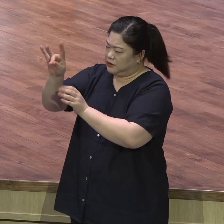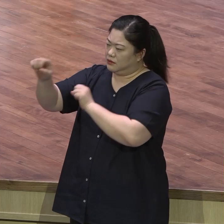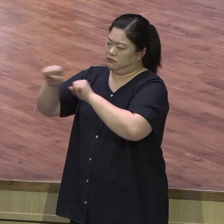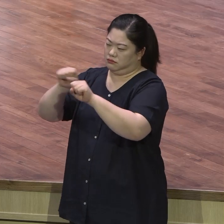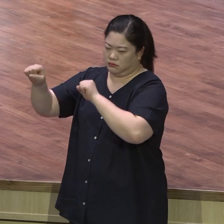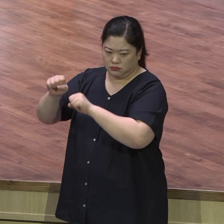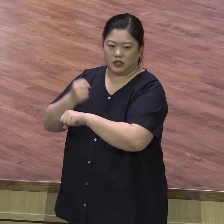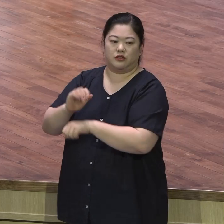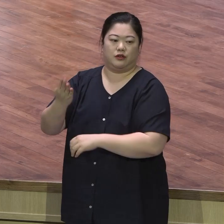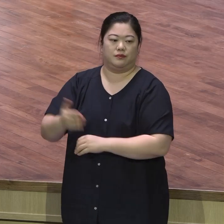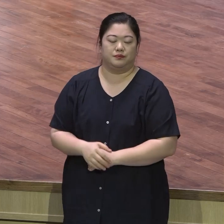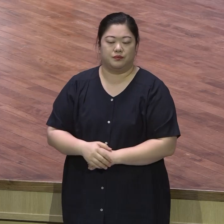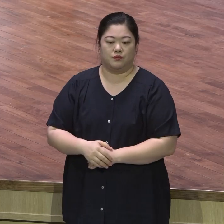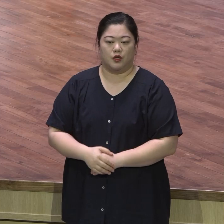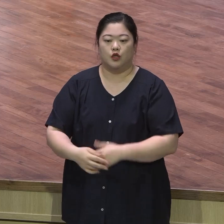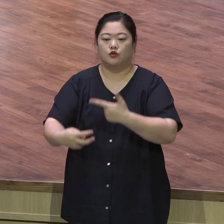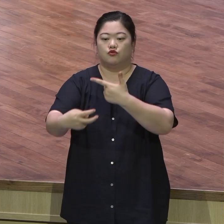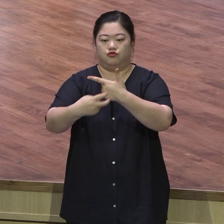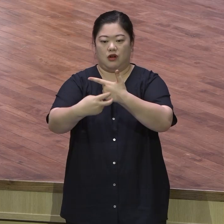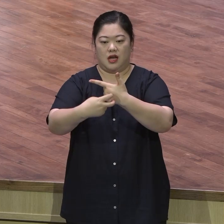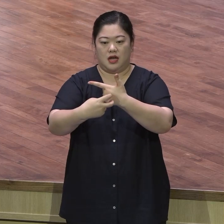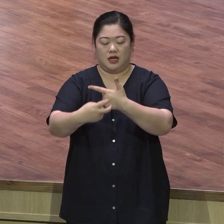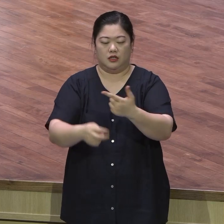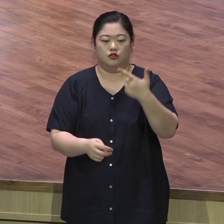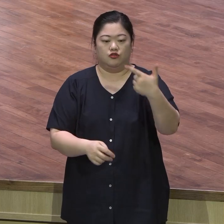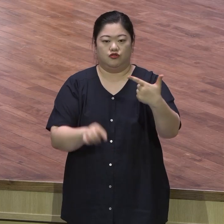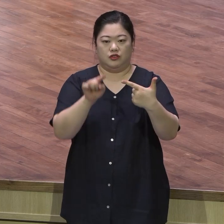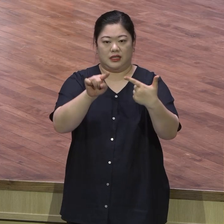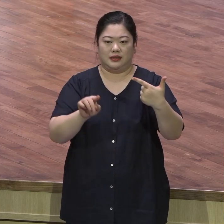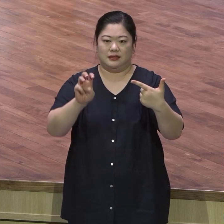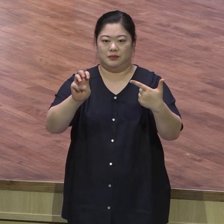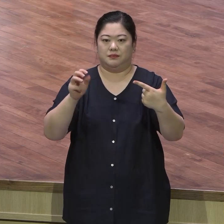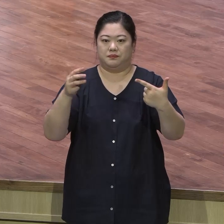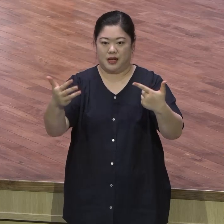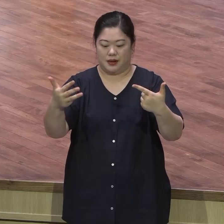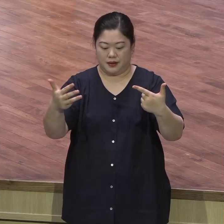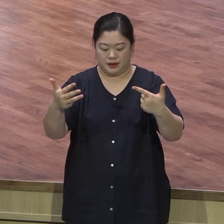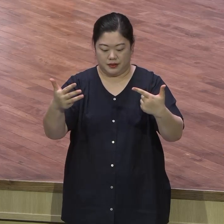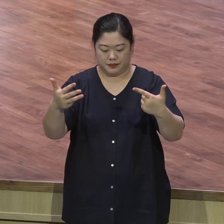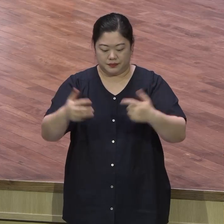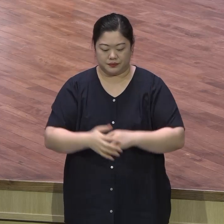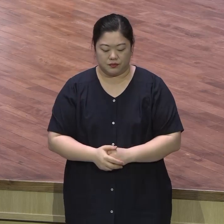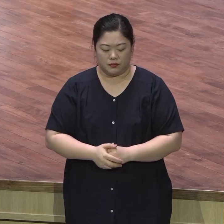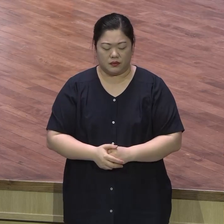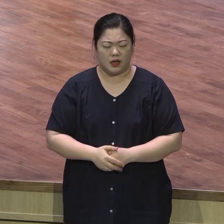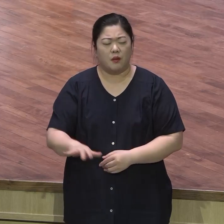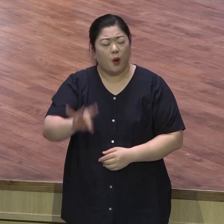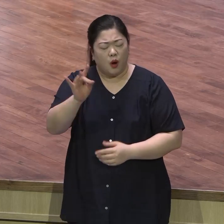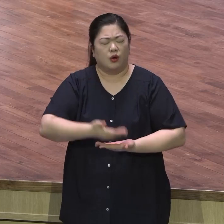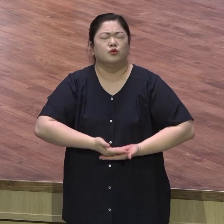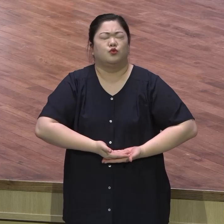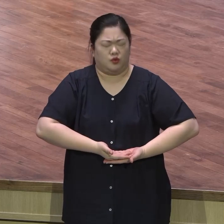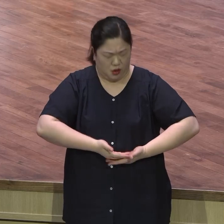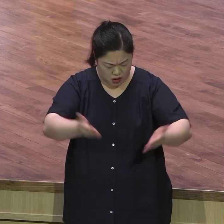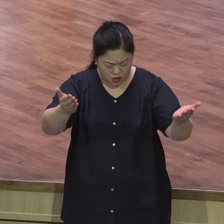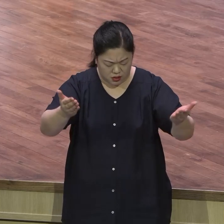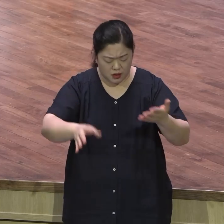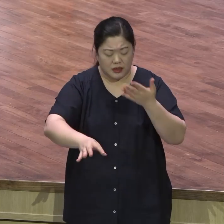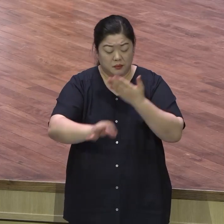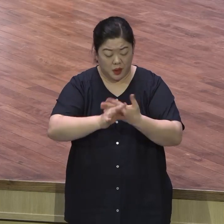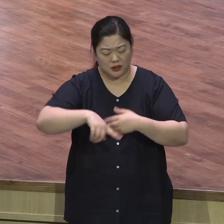누가 보험 6장 38절에는 이렇게 말씀합니다. 주라, 주라. 그리하면 너에게 줄